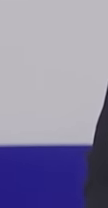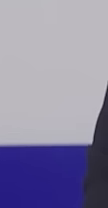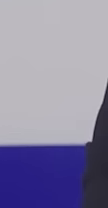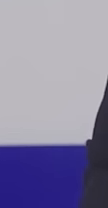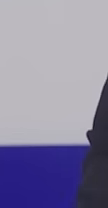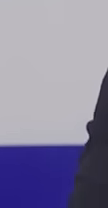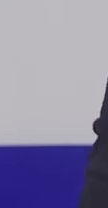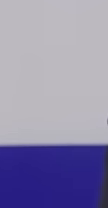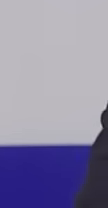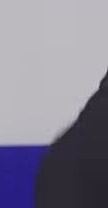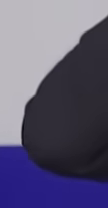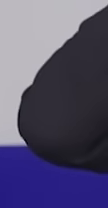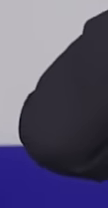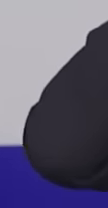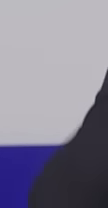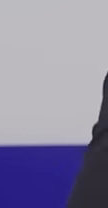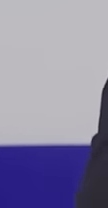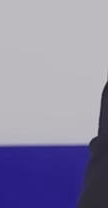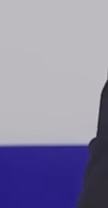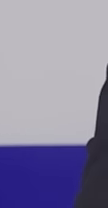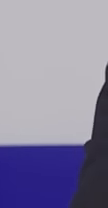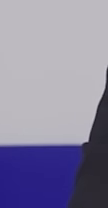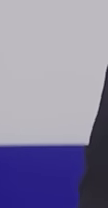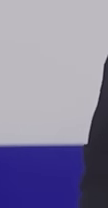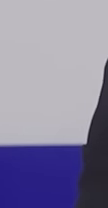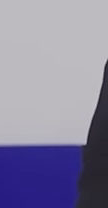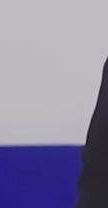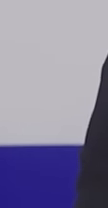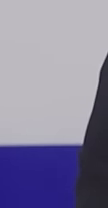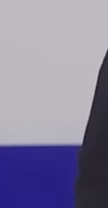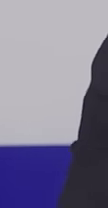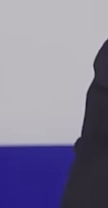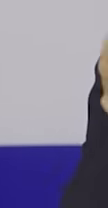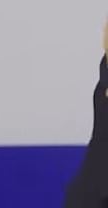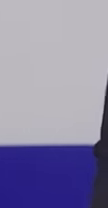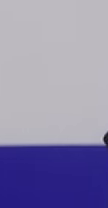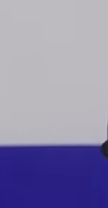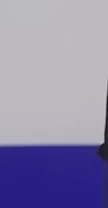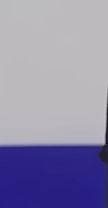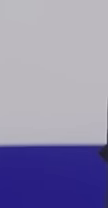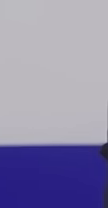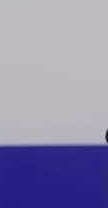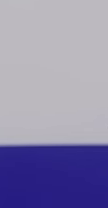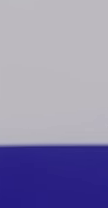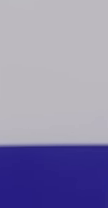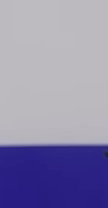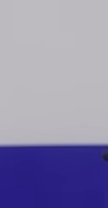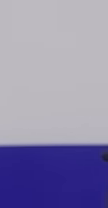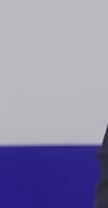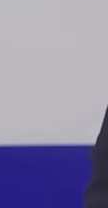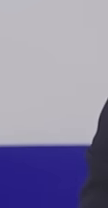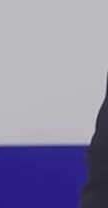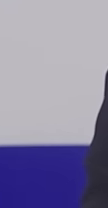경기가 극도로 침체되는 지금이야말로 이런 대규모 투자를 할 적기입니다.